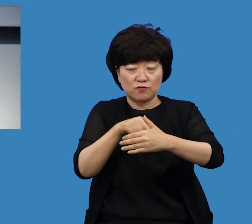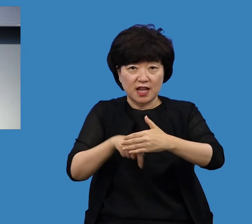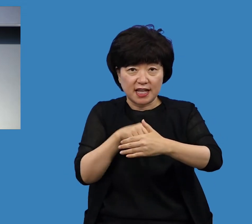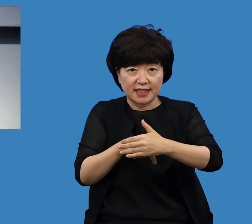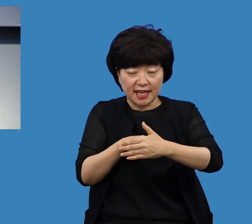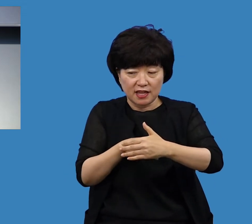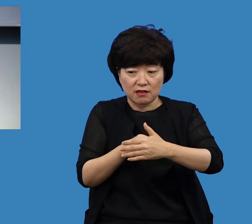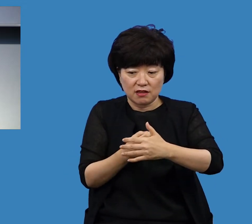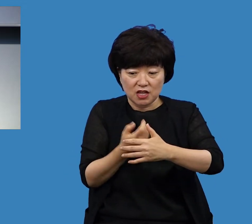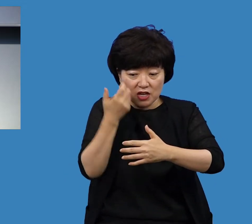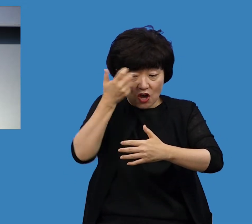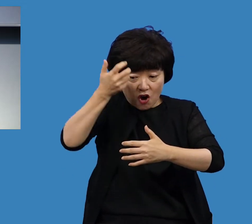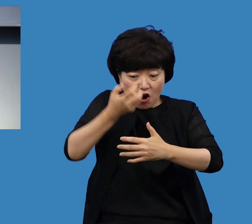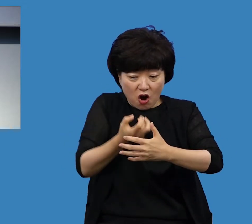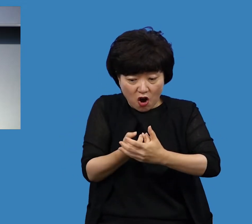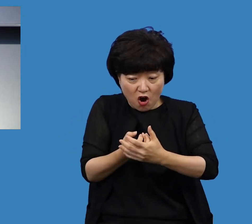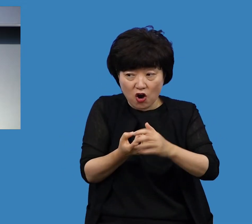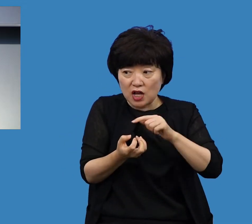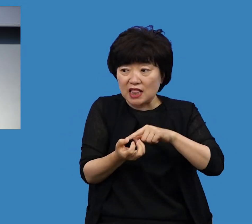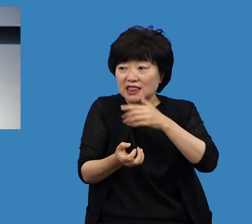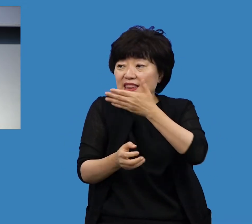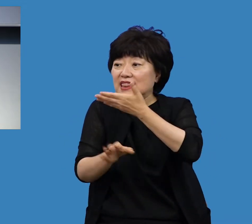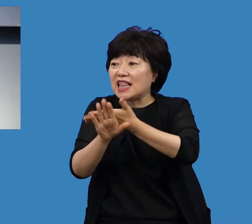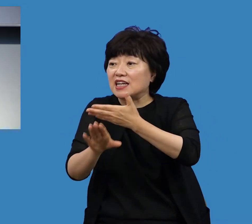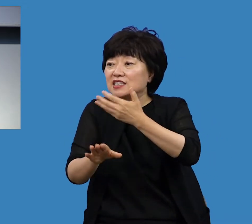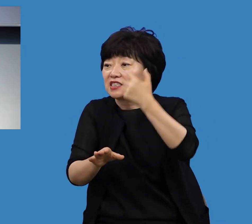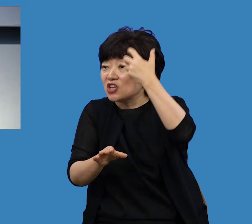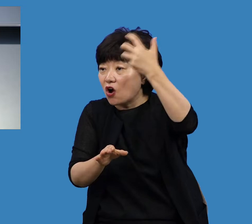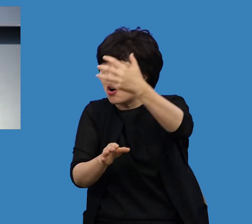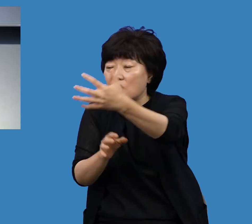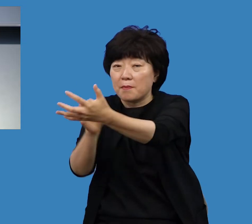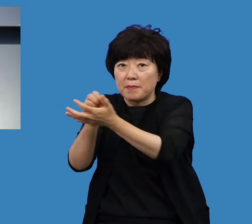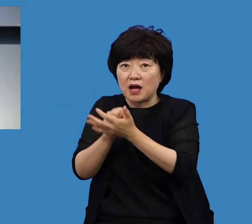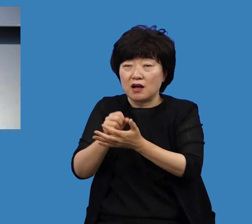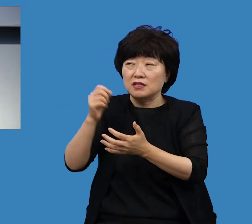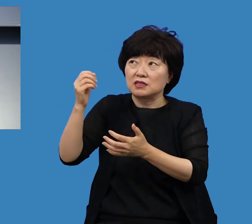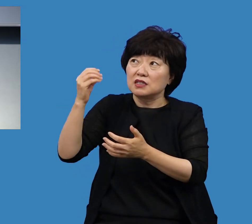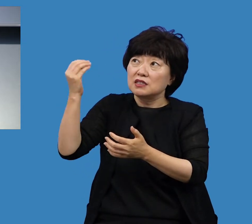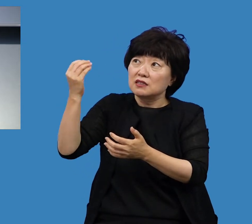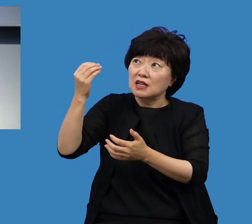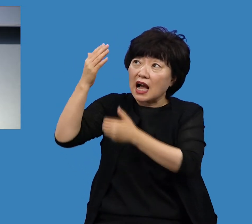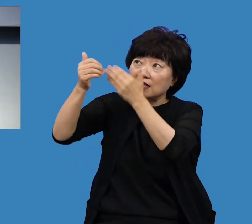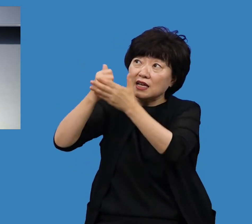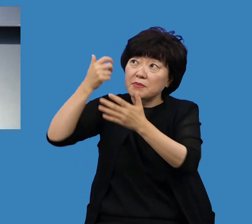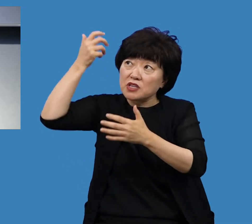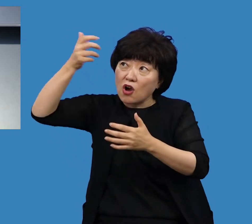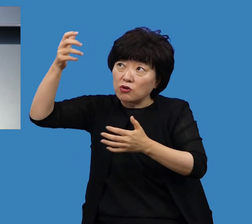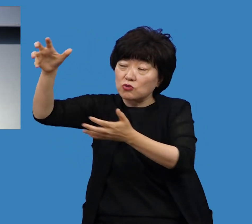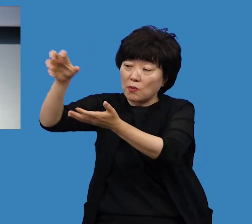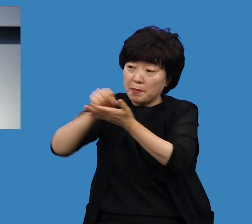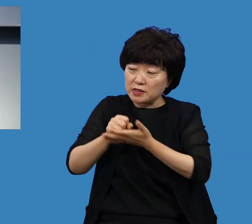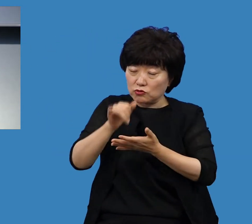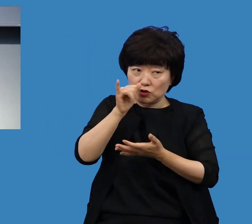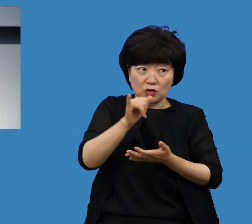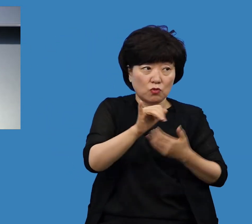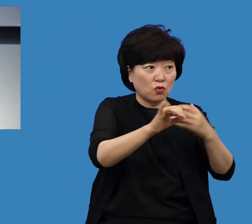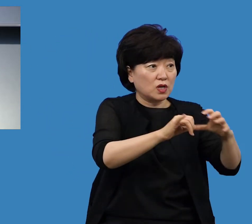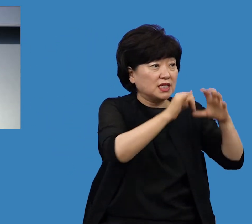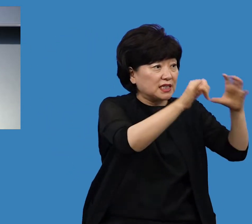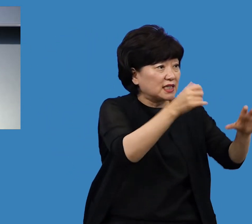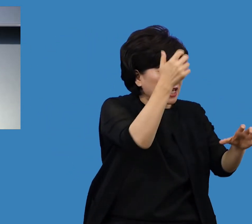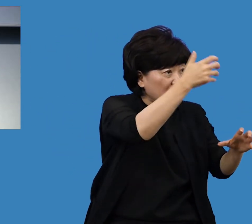다른 영을 받아들일 수 있는 거예요. 그래서 하나님의 영도 받아들일 수 있고 세상의 영, 다른 영도 받아들일 수가